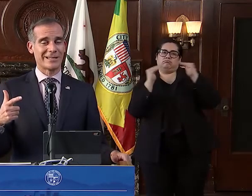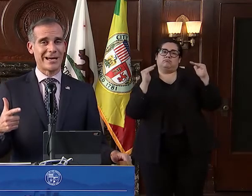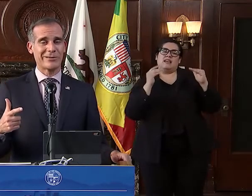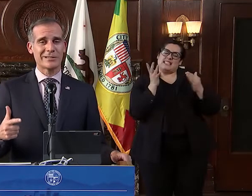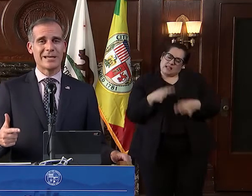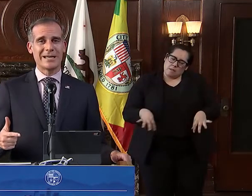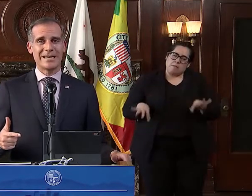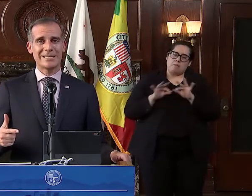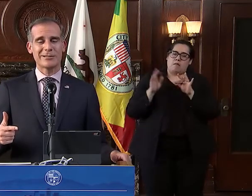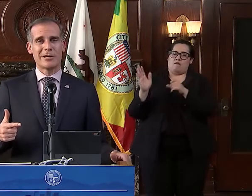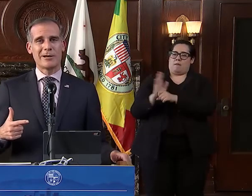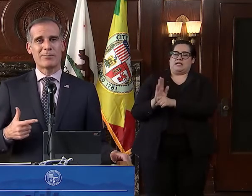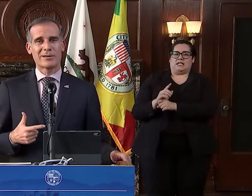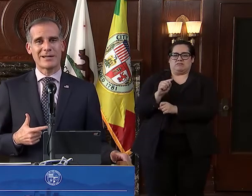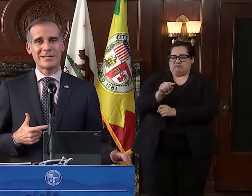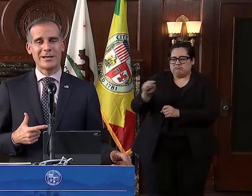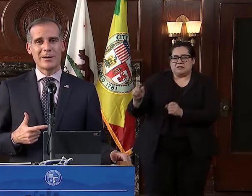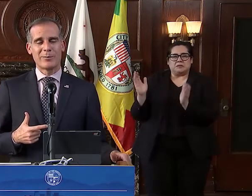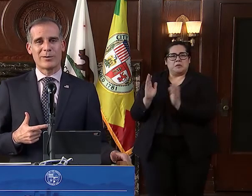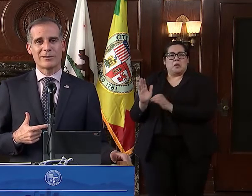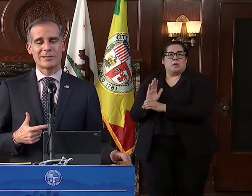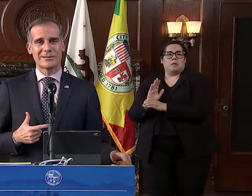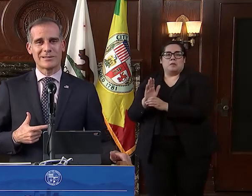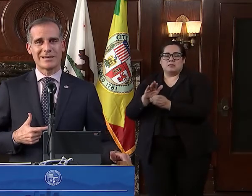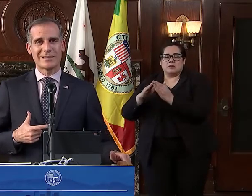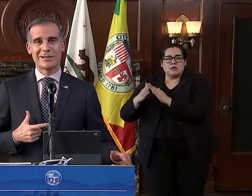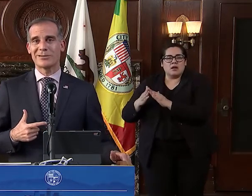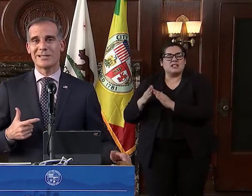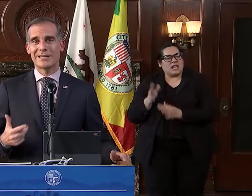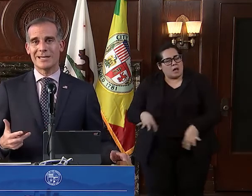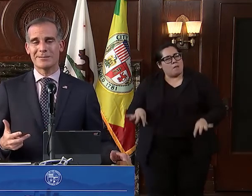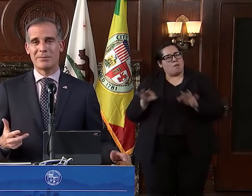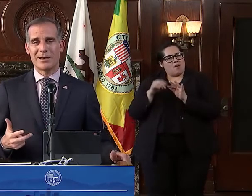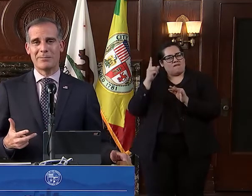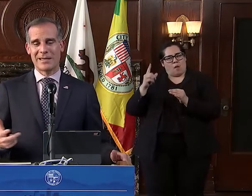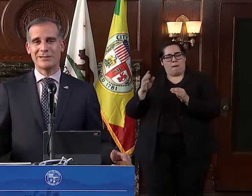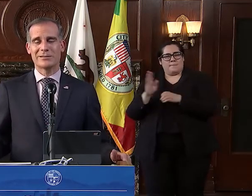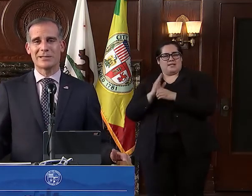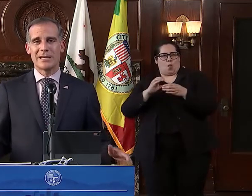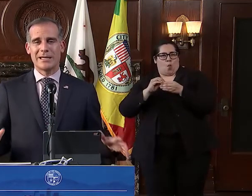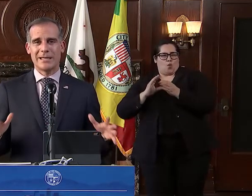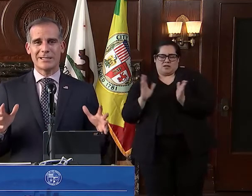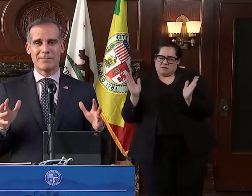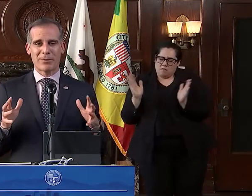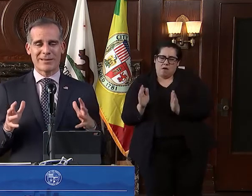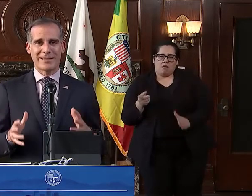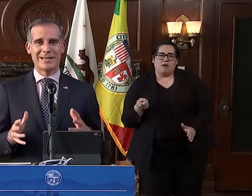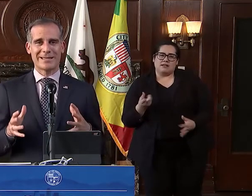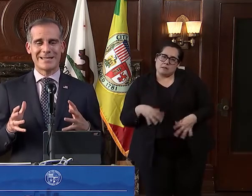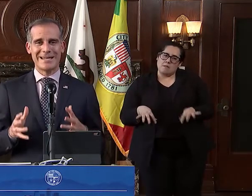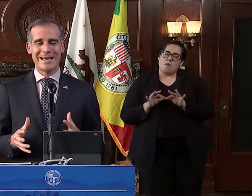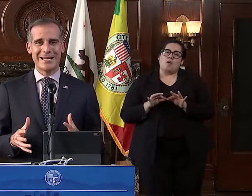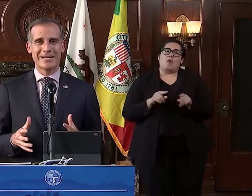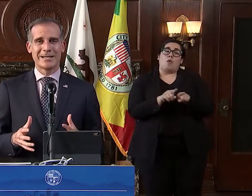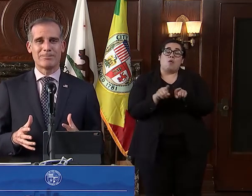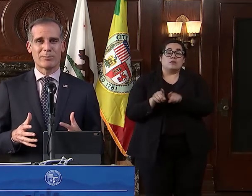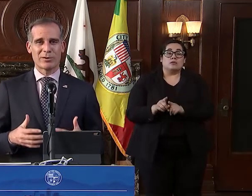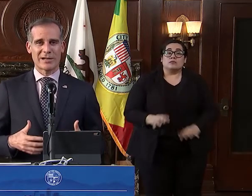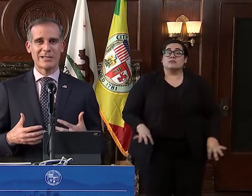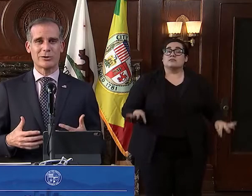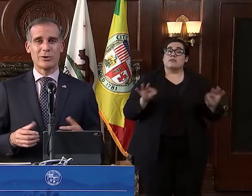nuestros vecindarios, este es importante por nuestros negociantes pequeños, y es importante